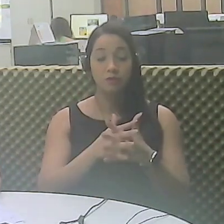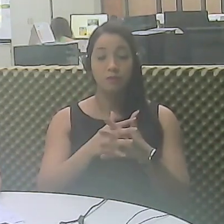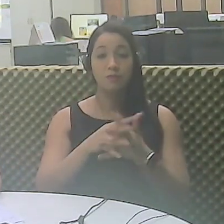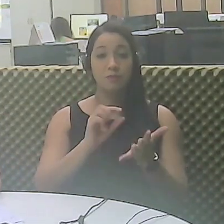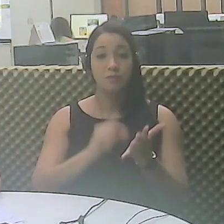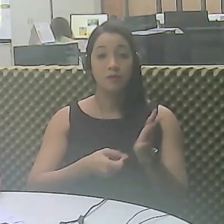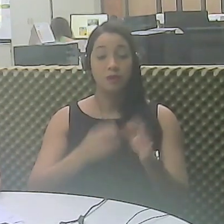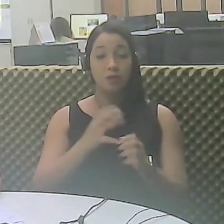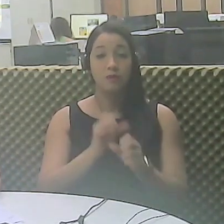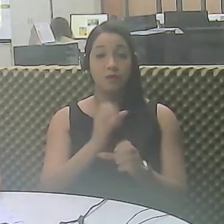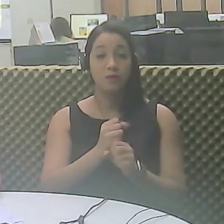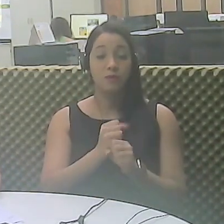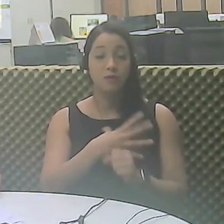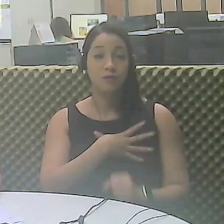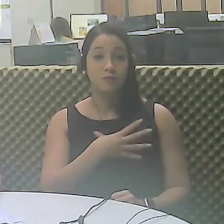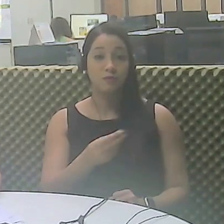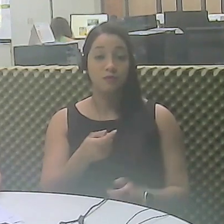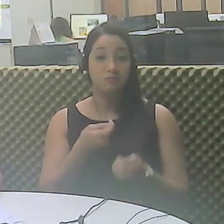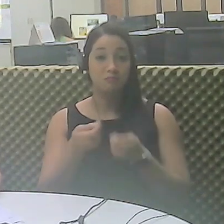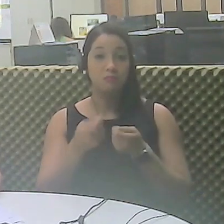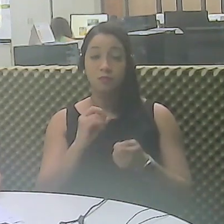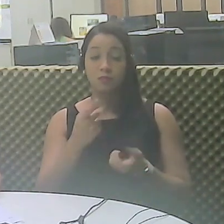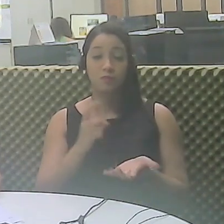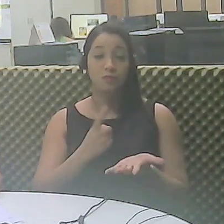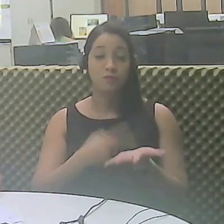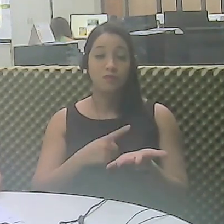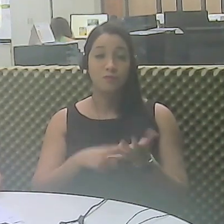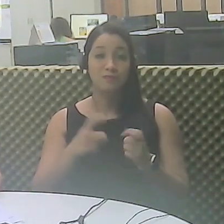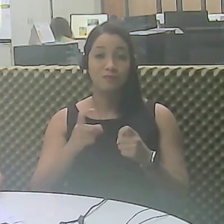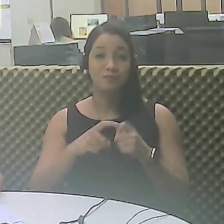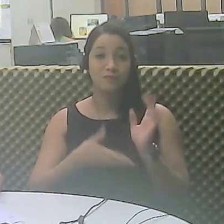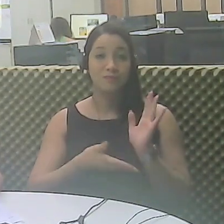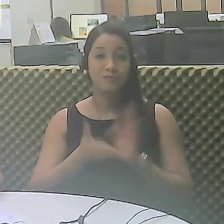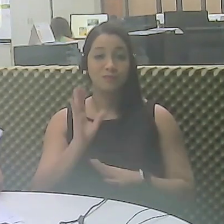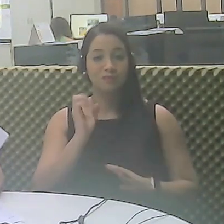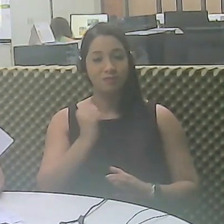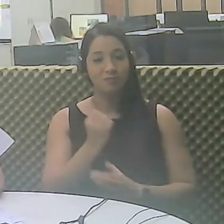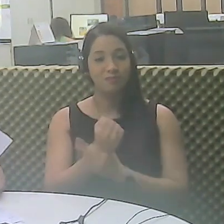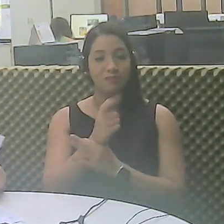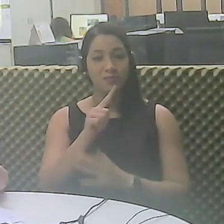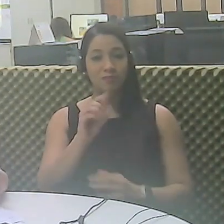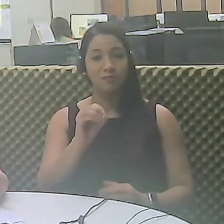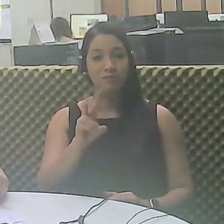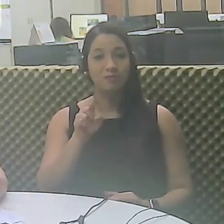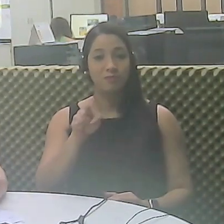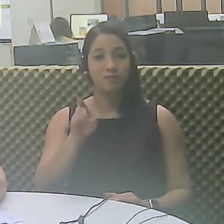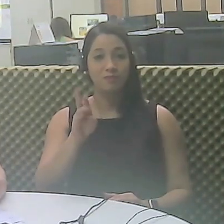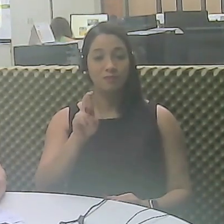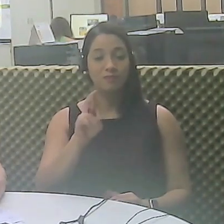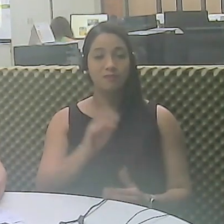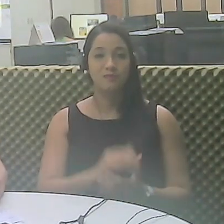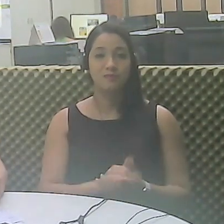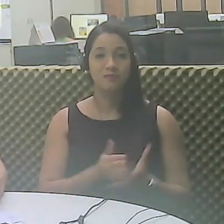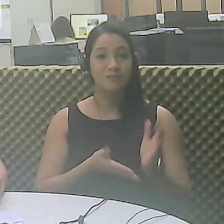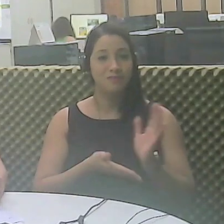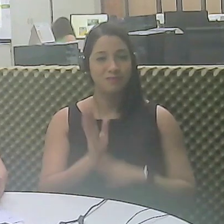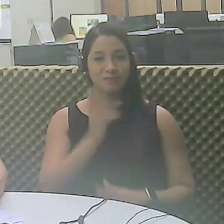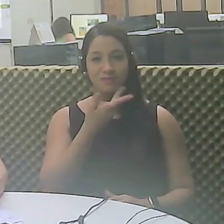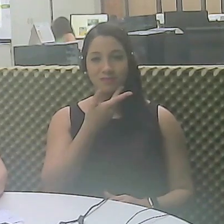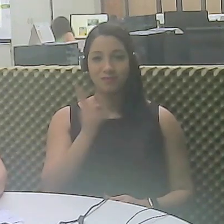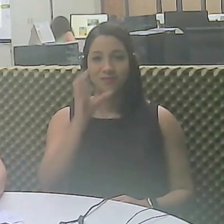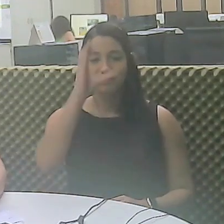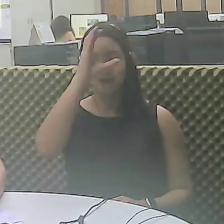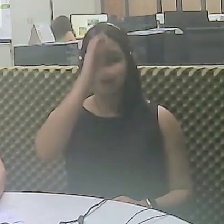filhos, negocia débitos ou marca uma consulta. E tem segurança do acesso gov.br. Entra lá,